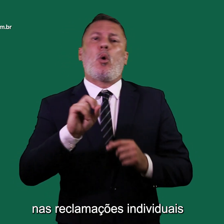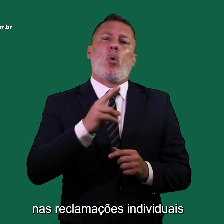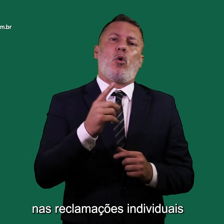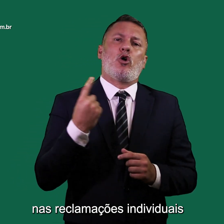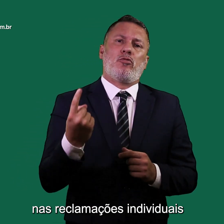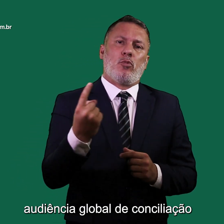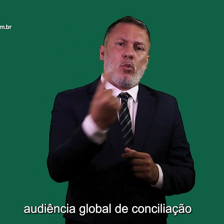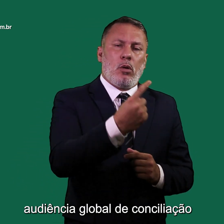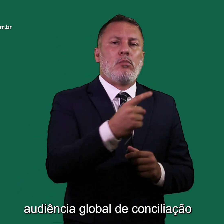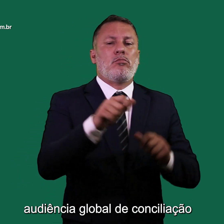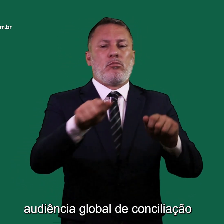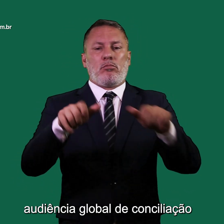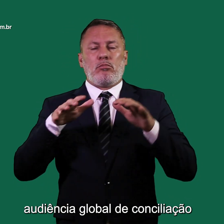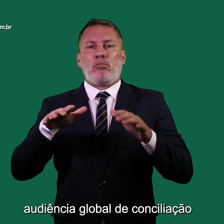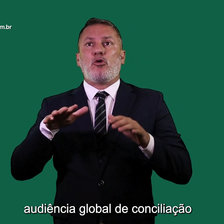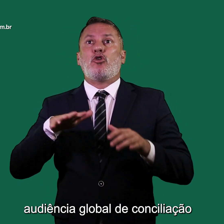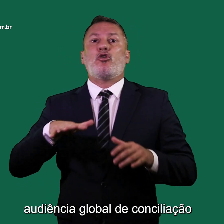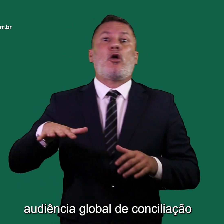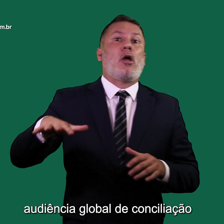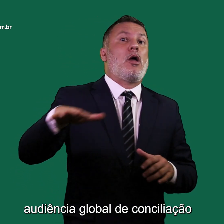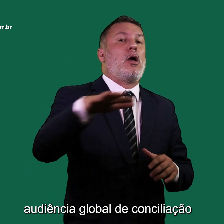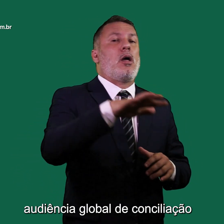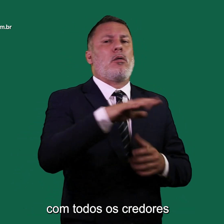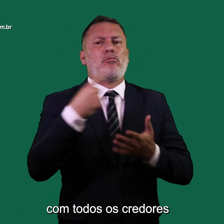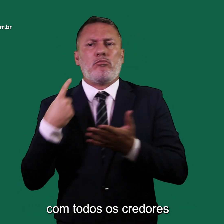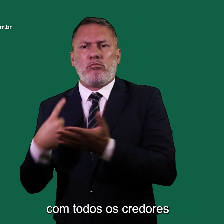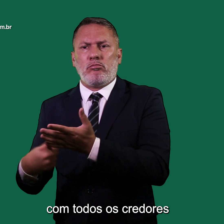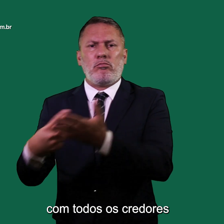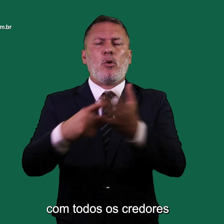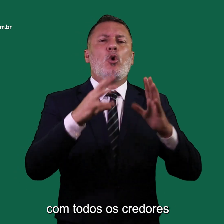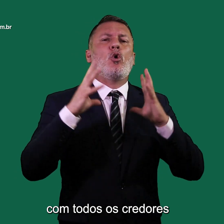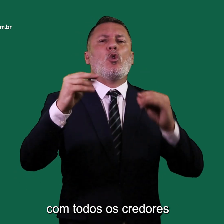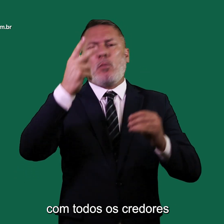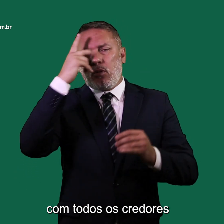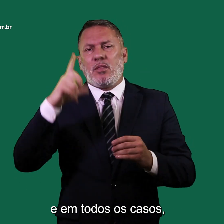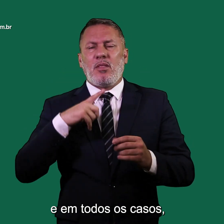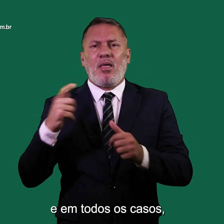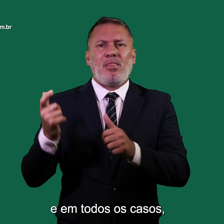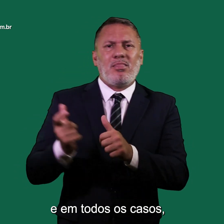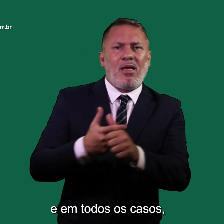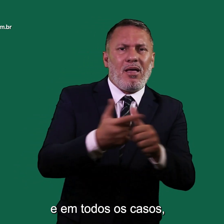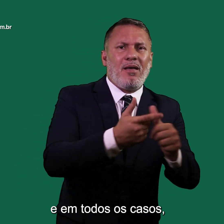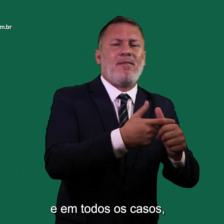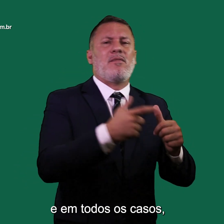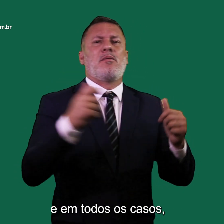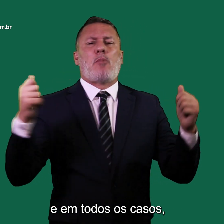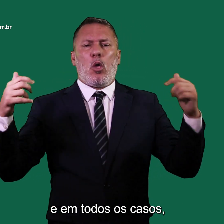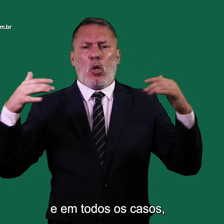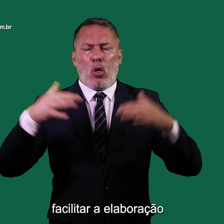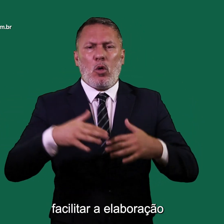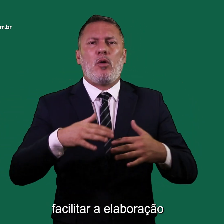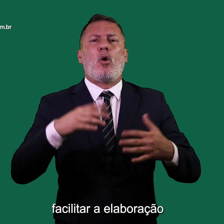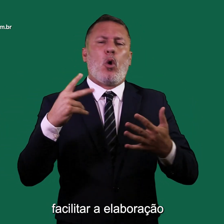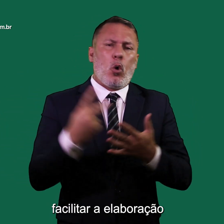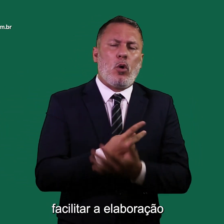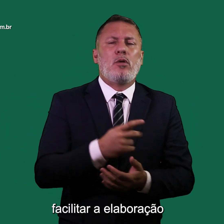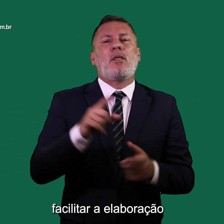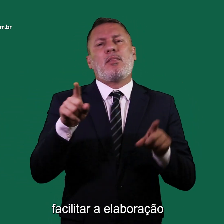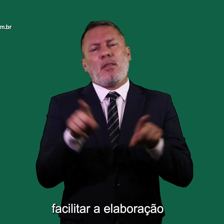individuais, audiência global de conciliação com todos os credores e, em todos os casos, facilitar a